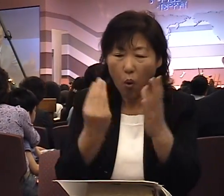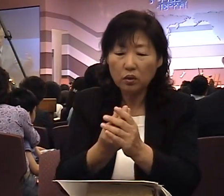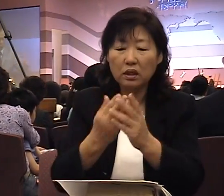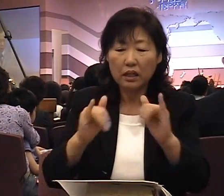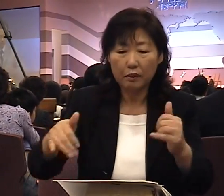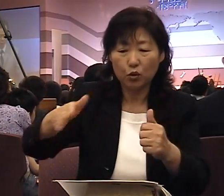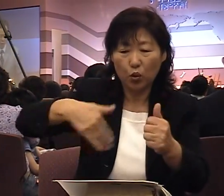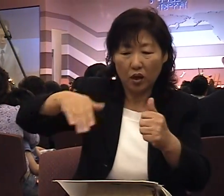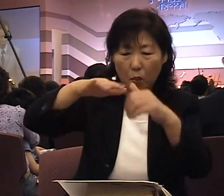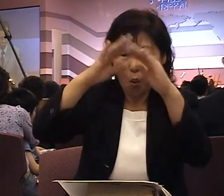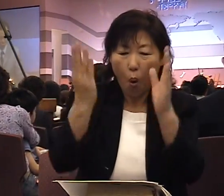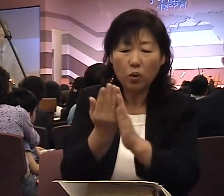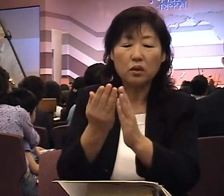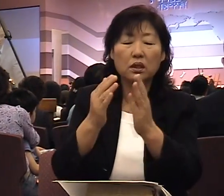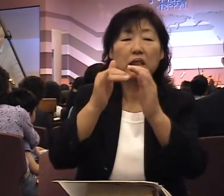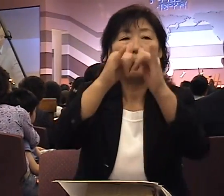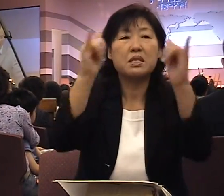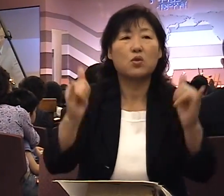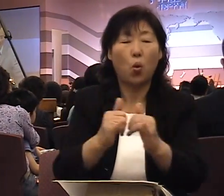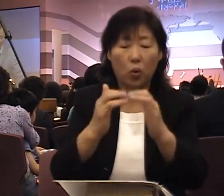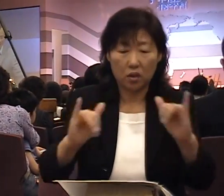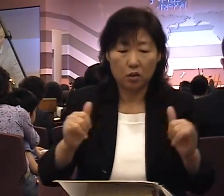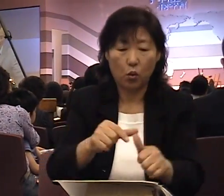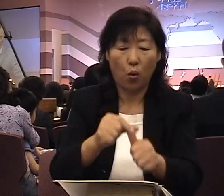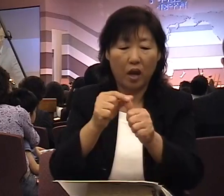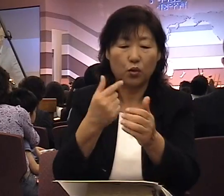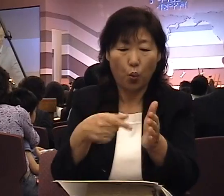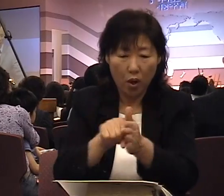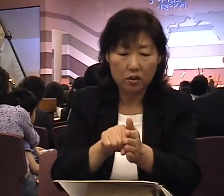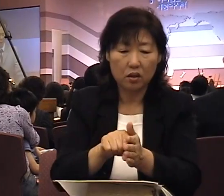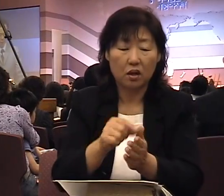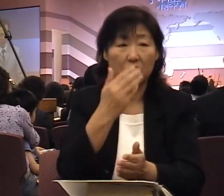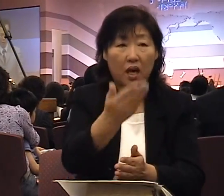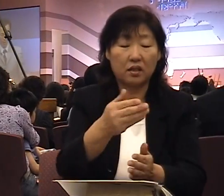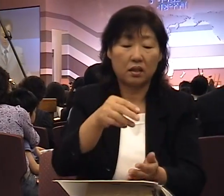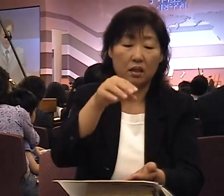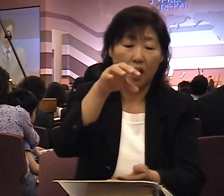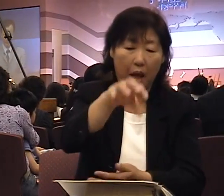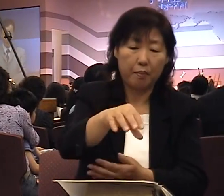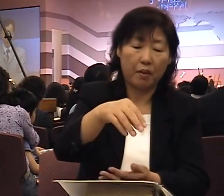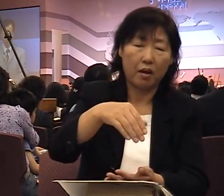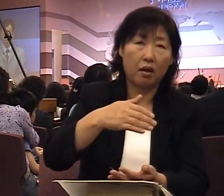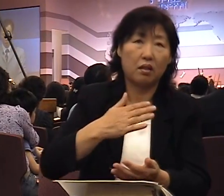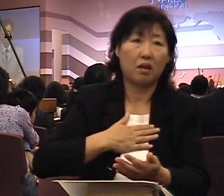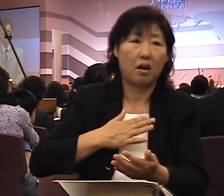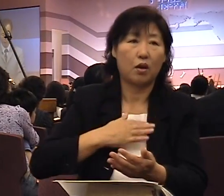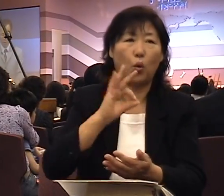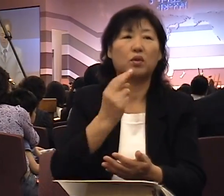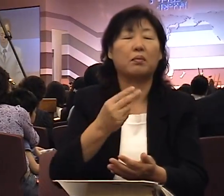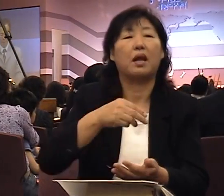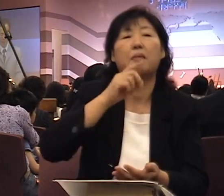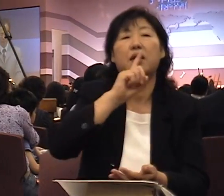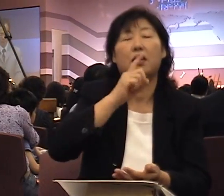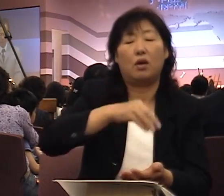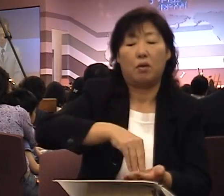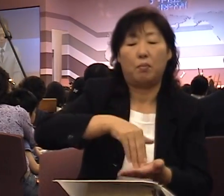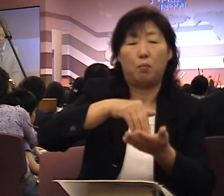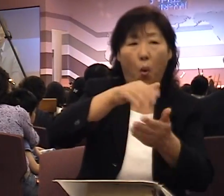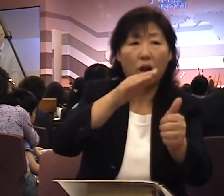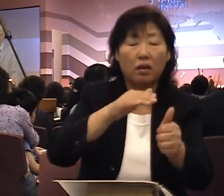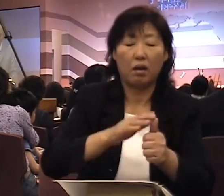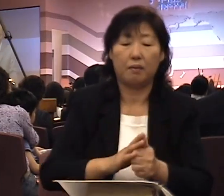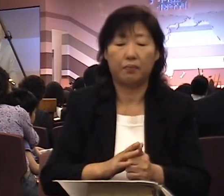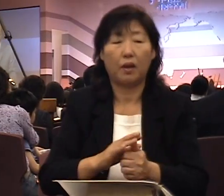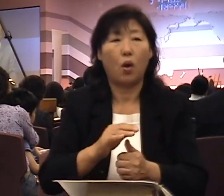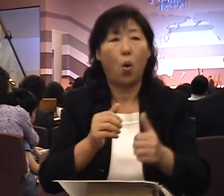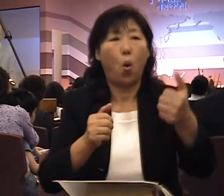주위에 있는 모든 민족들을 구원하시려고 당신들 앞에 나를 보내셨나이다. 50장을 한번 펴보세요. 50장